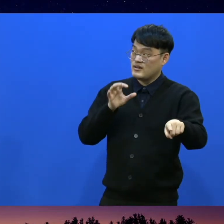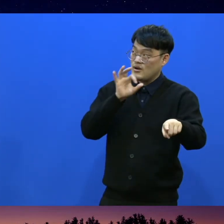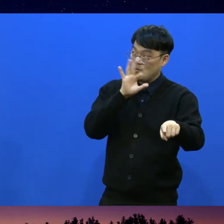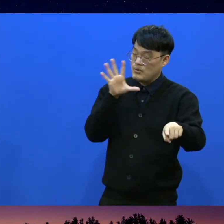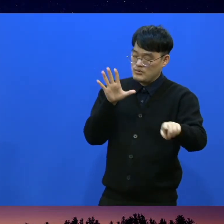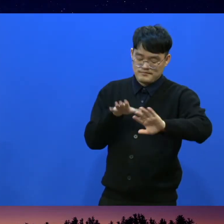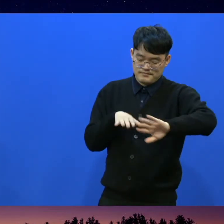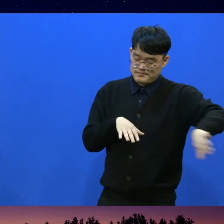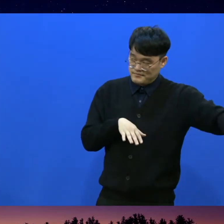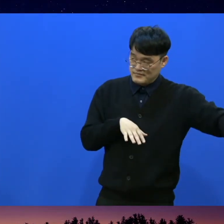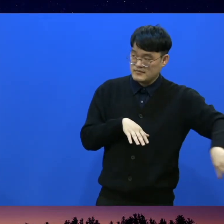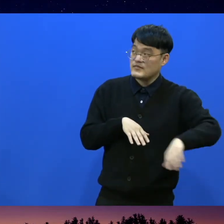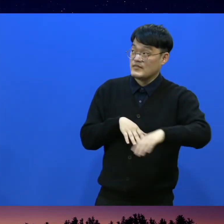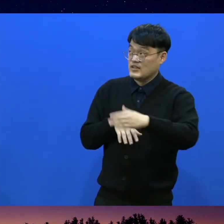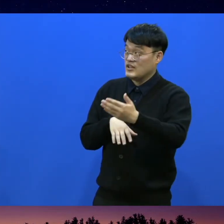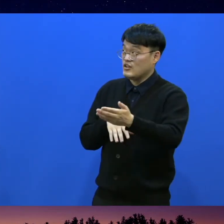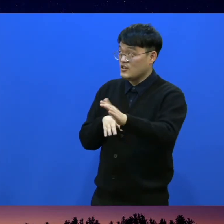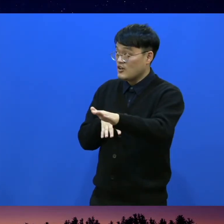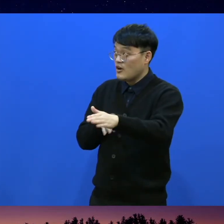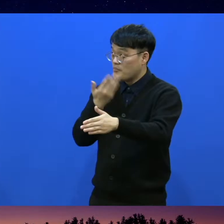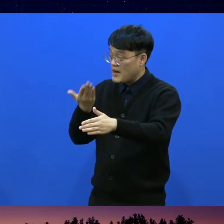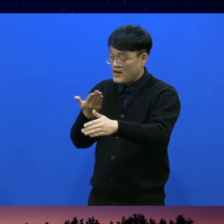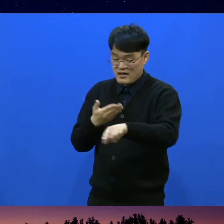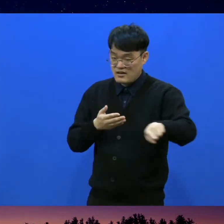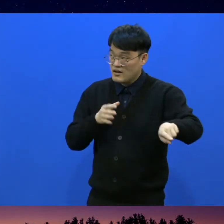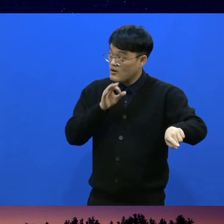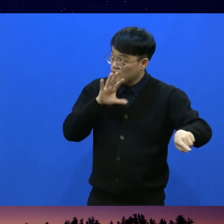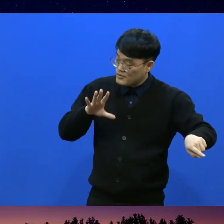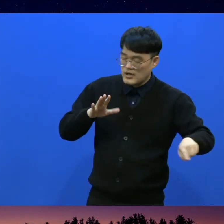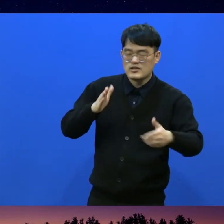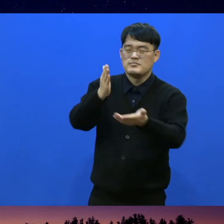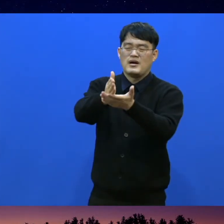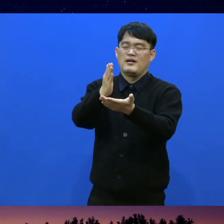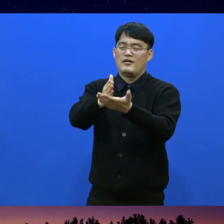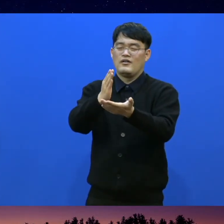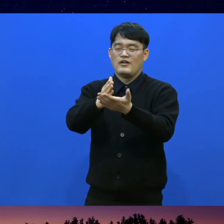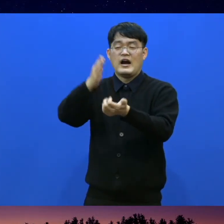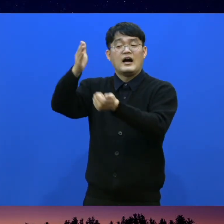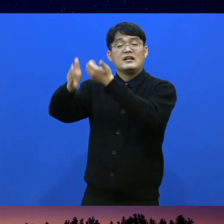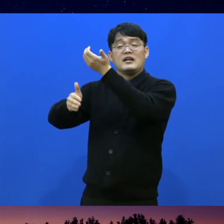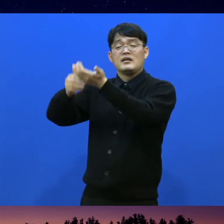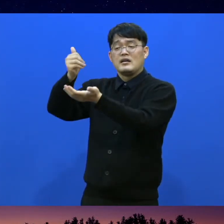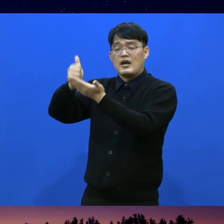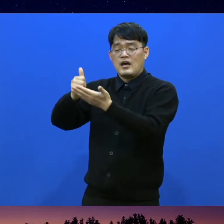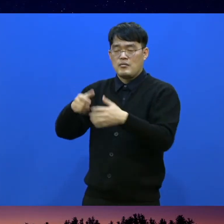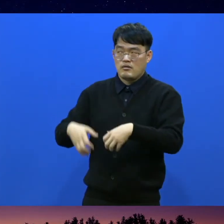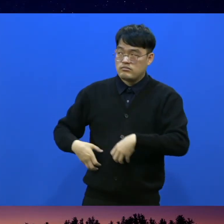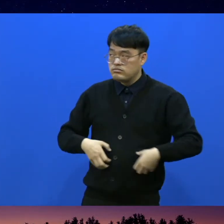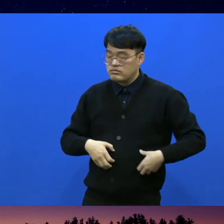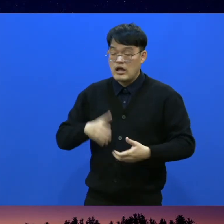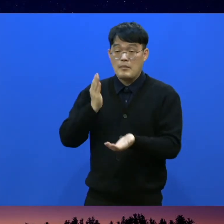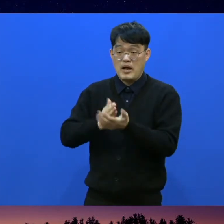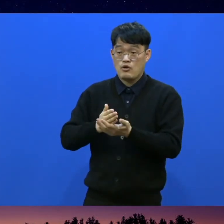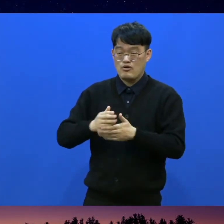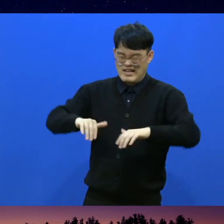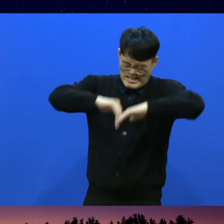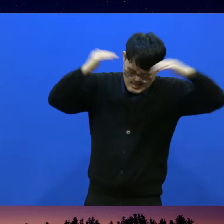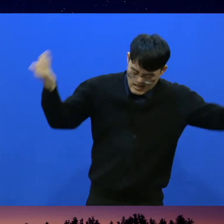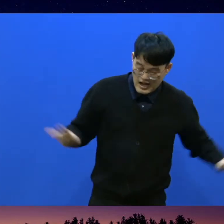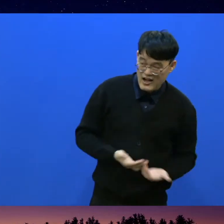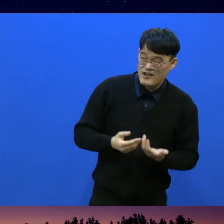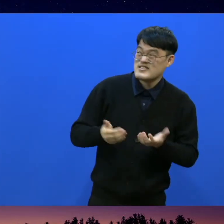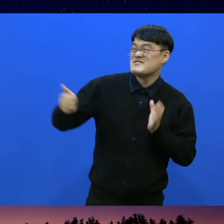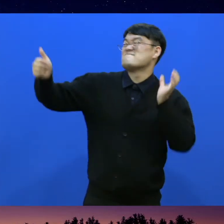여러분 주저하지 말고 기도하세요. 하나님은 알아서 응답하실 테니까. 처음부터 내가 그냥 이렇게